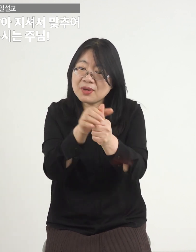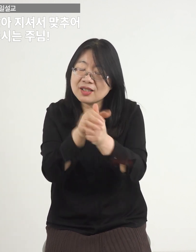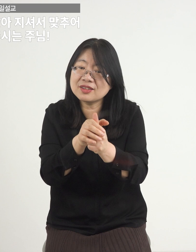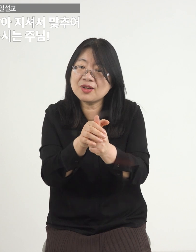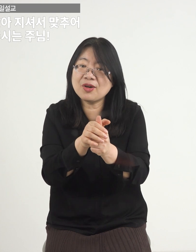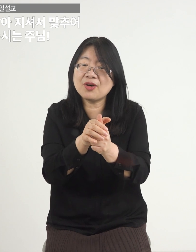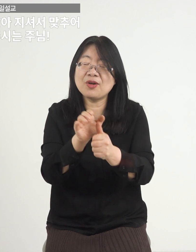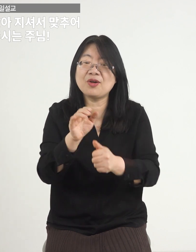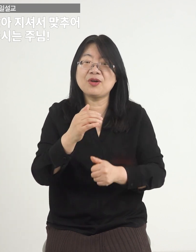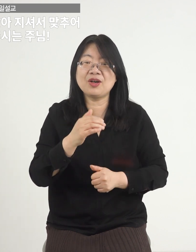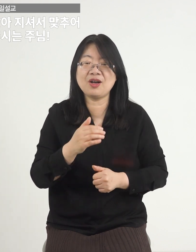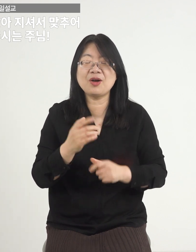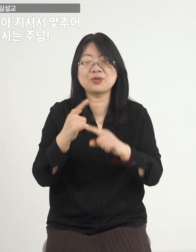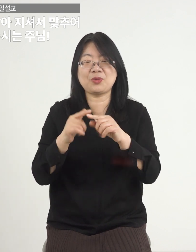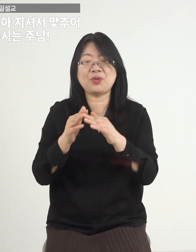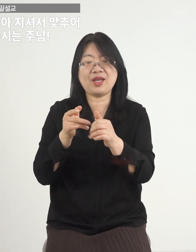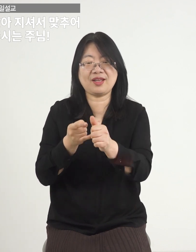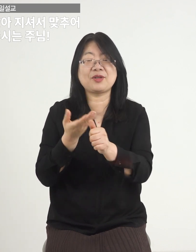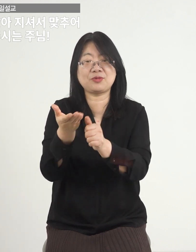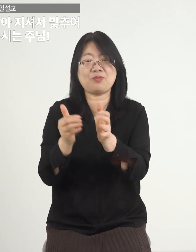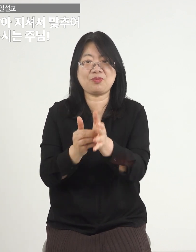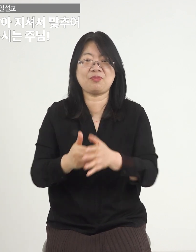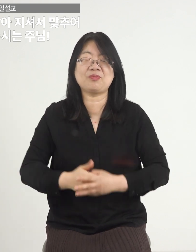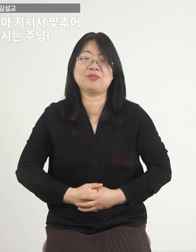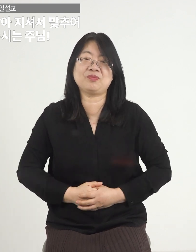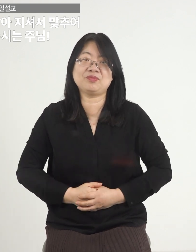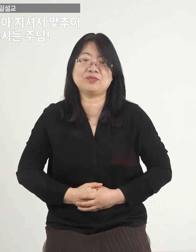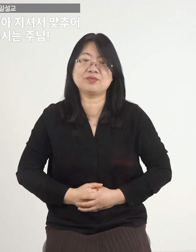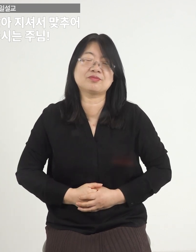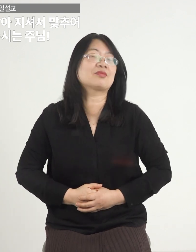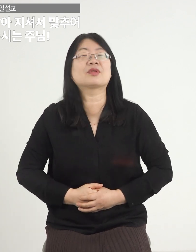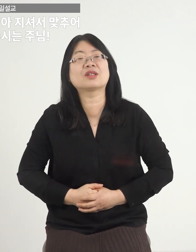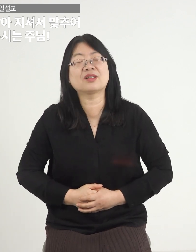거예요? 바로 교회에 주신 겁니다.